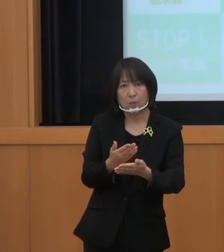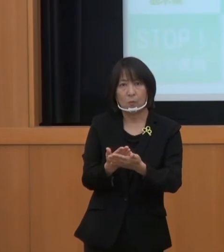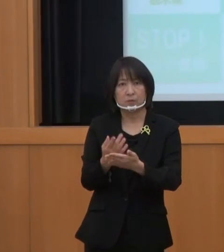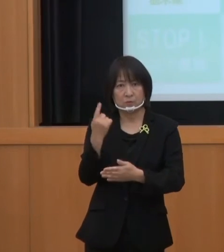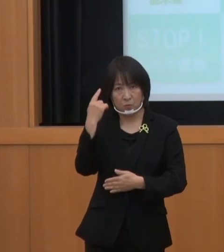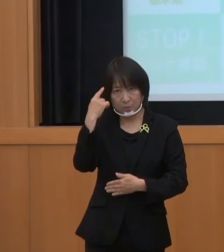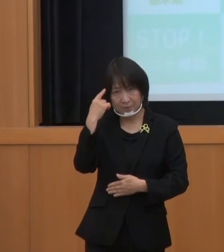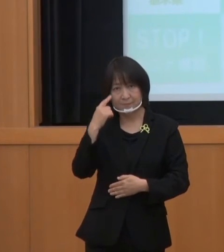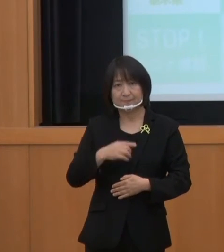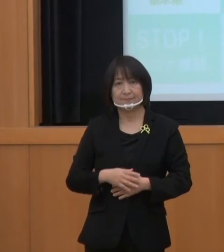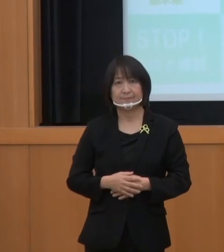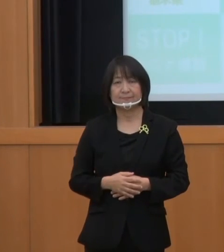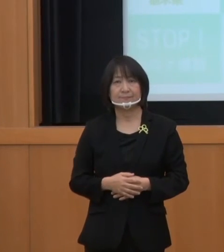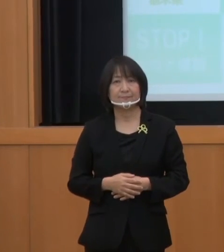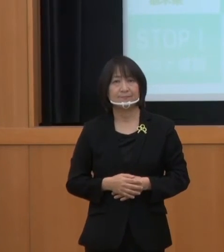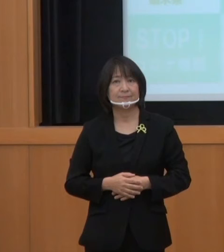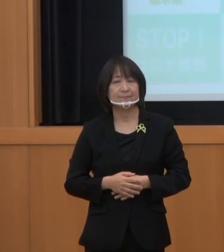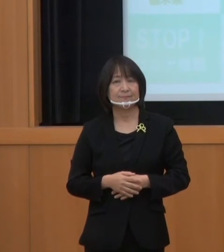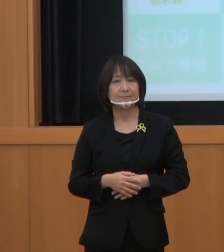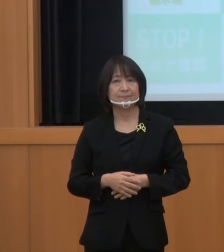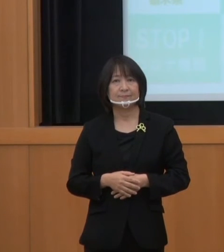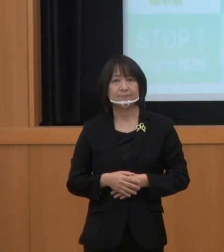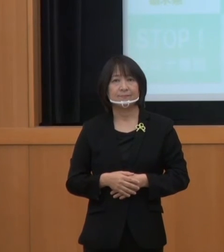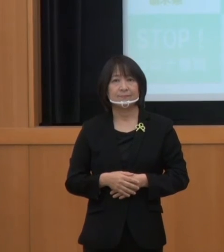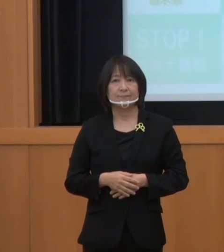じゃあ後段の件、